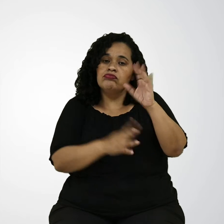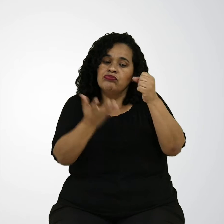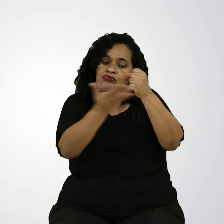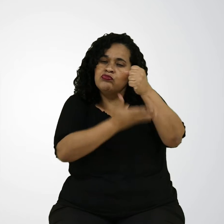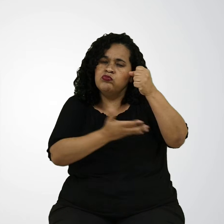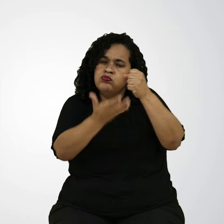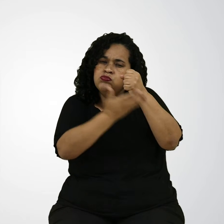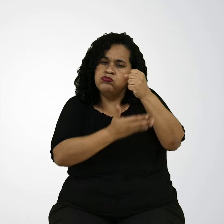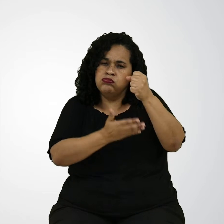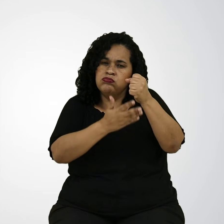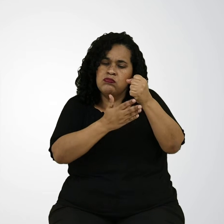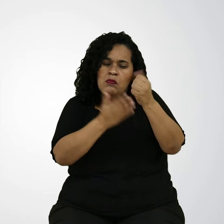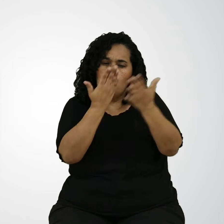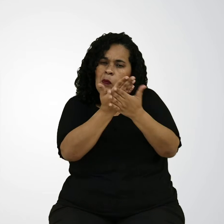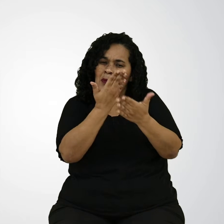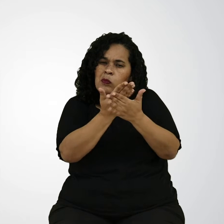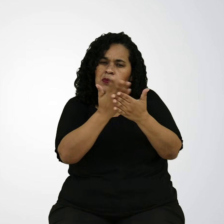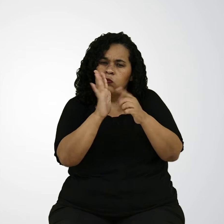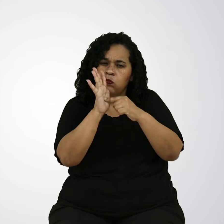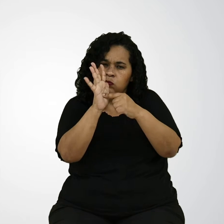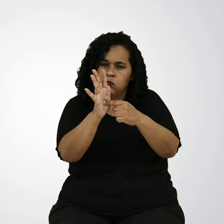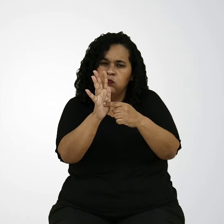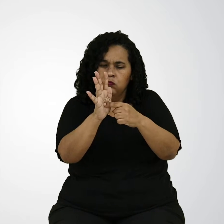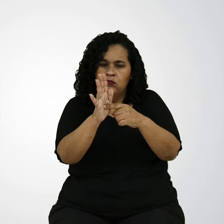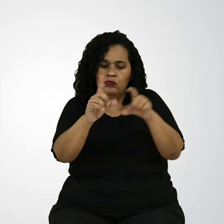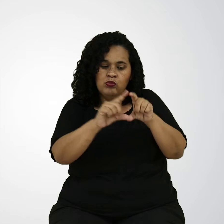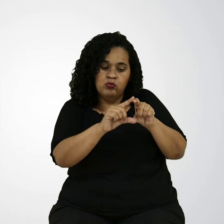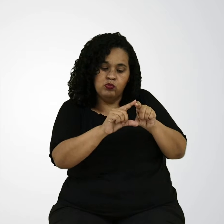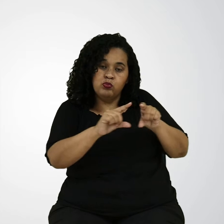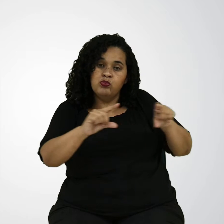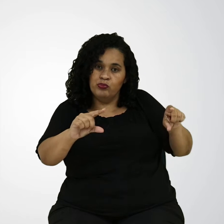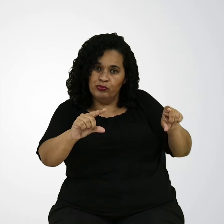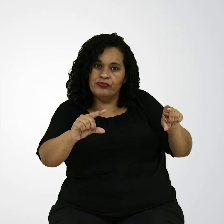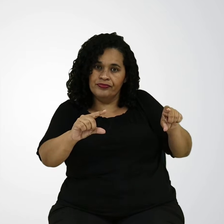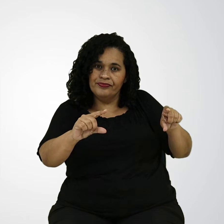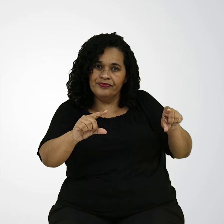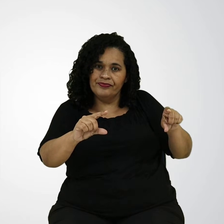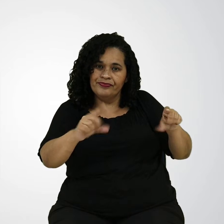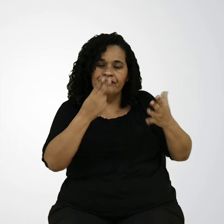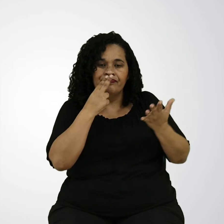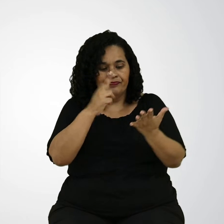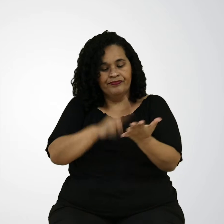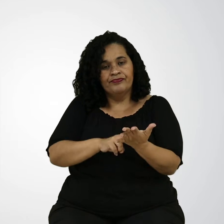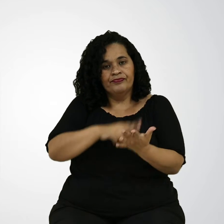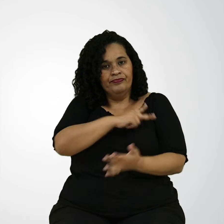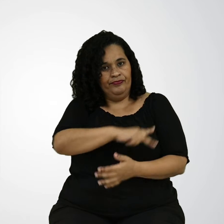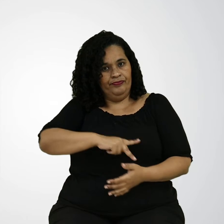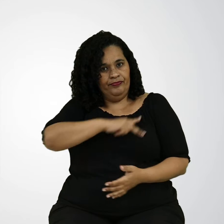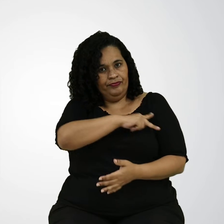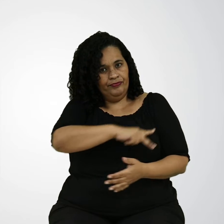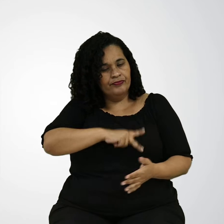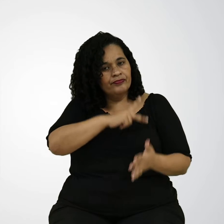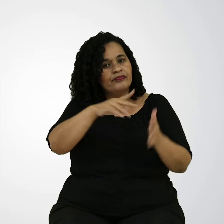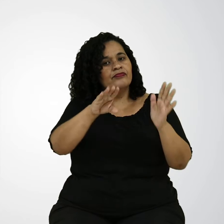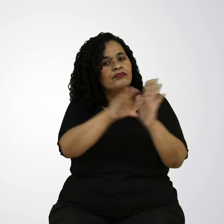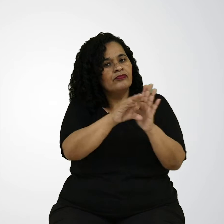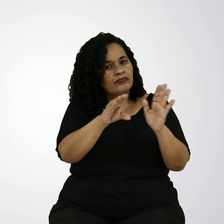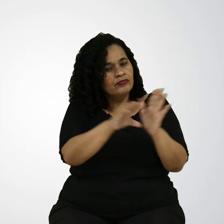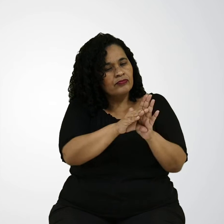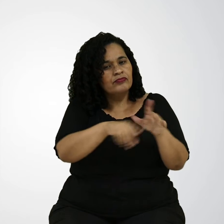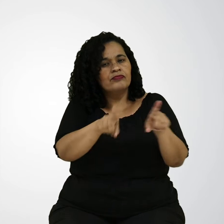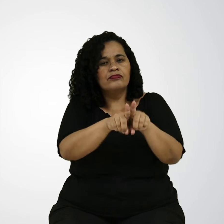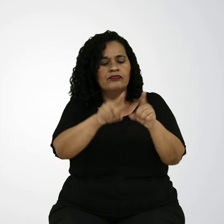lição, que ela vai pegar esse último trecho até o fim, né, da carta de Paulo aos Colossenses, mas os versículos 5 e